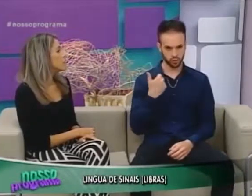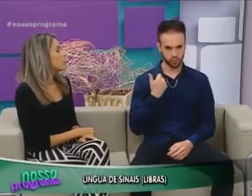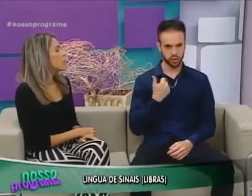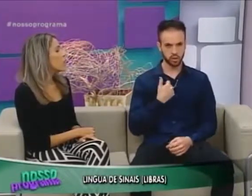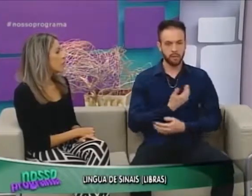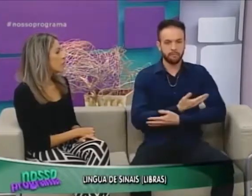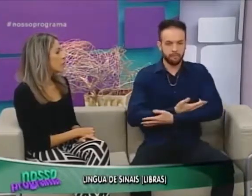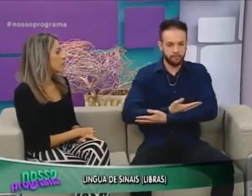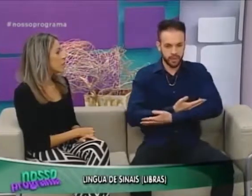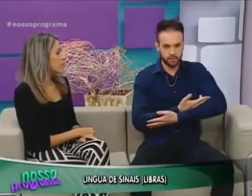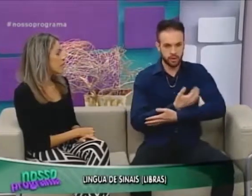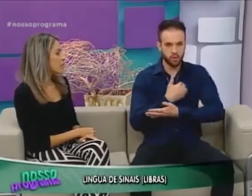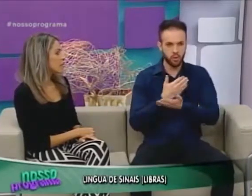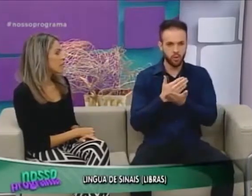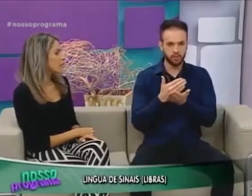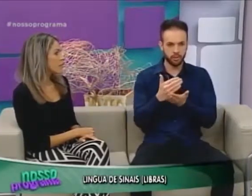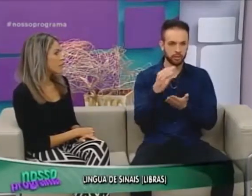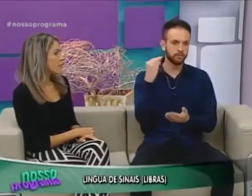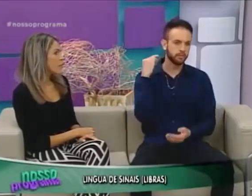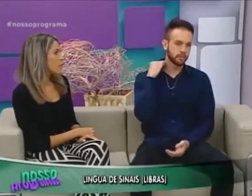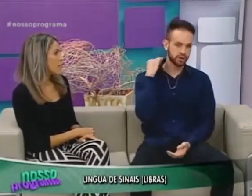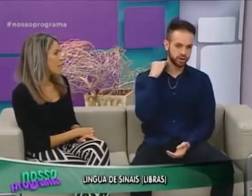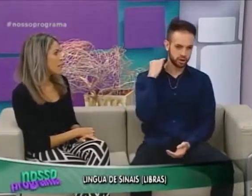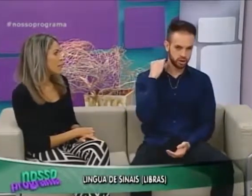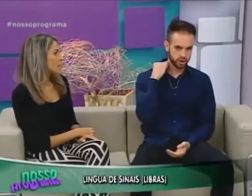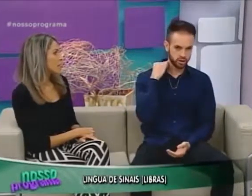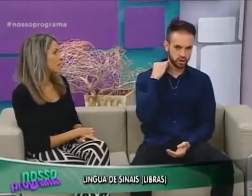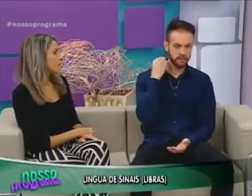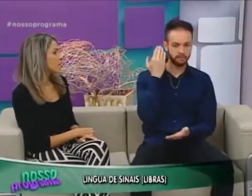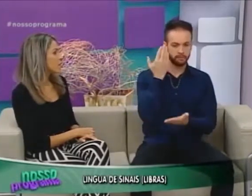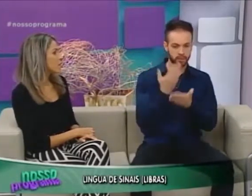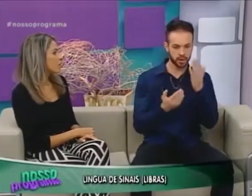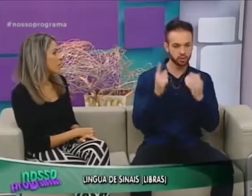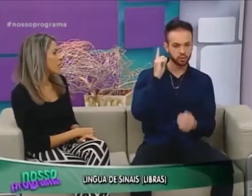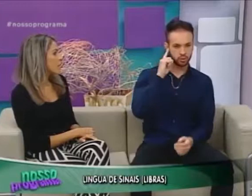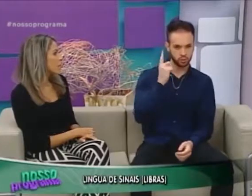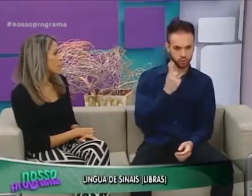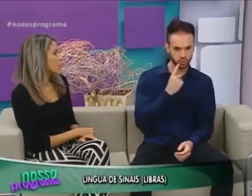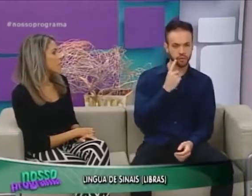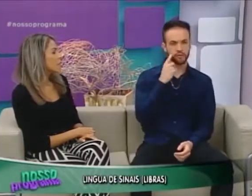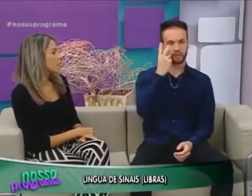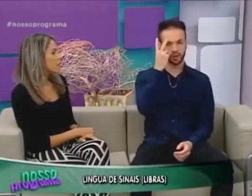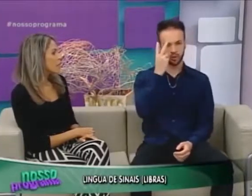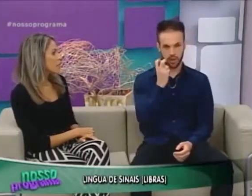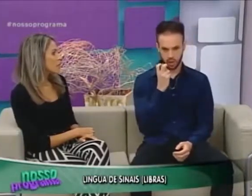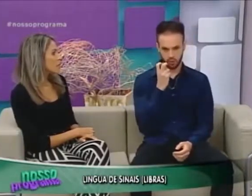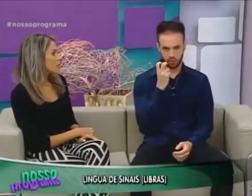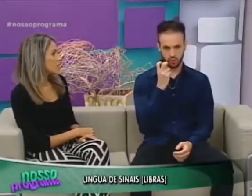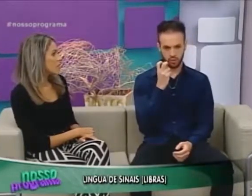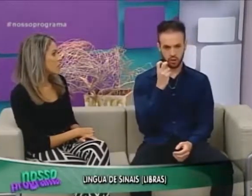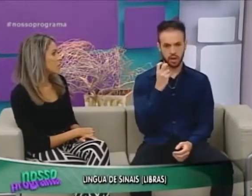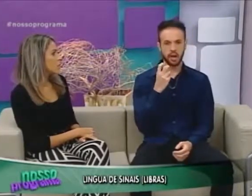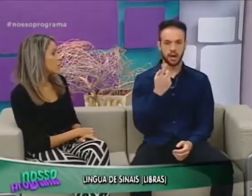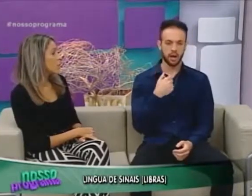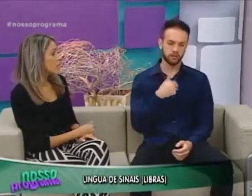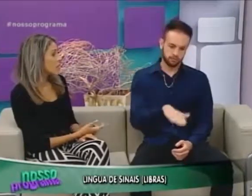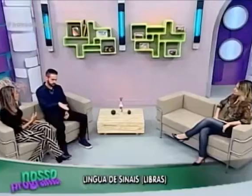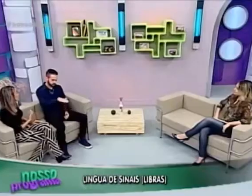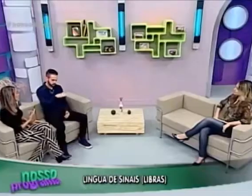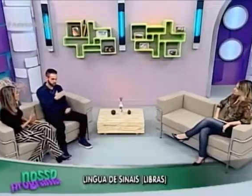Com 1 ano, mais ou menos, eu só era bebê e ele teve um problema e ele perdeu a audição e um pouquinho da visão